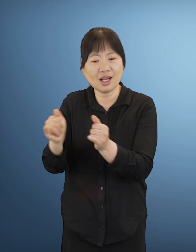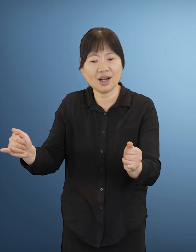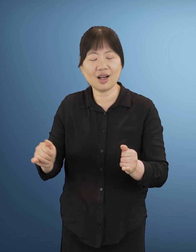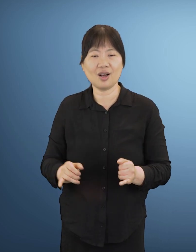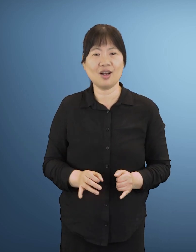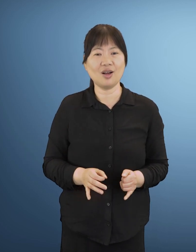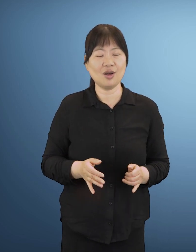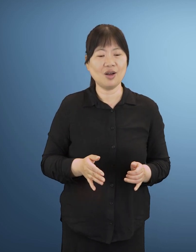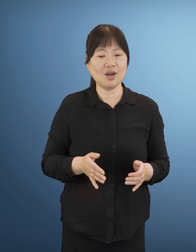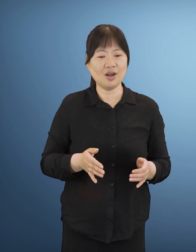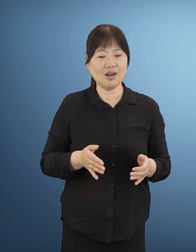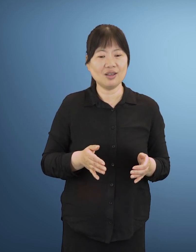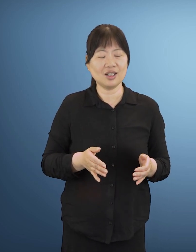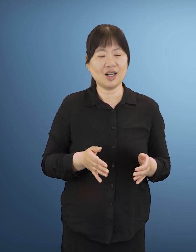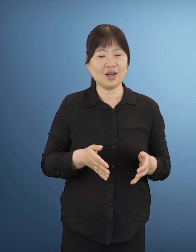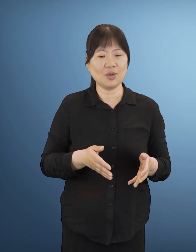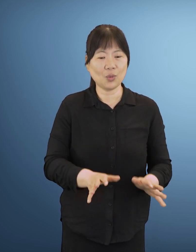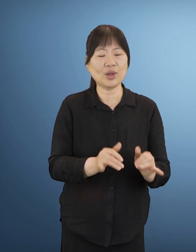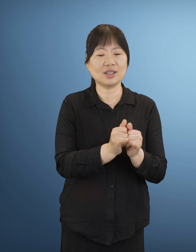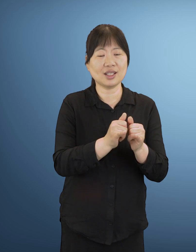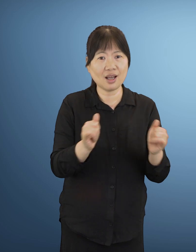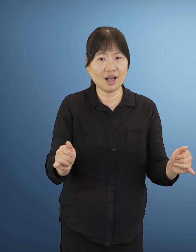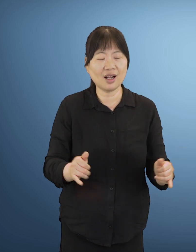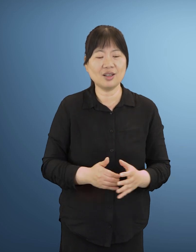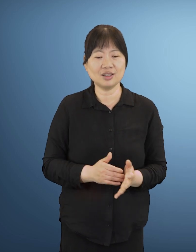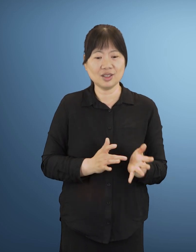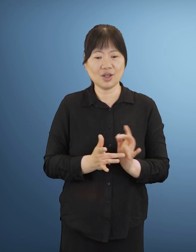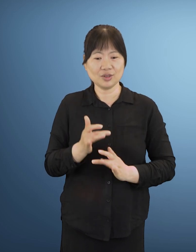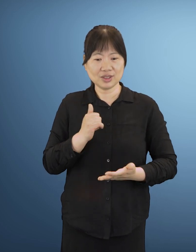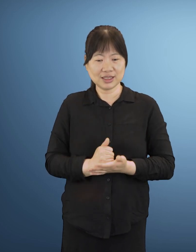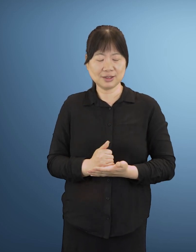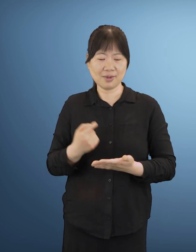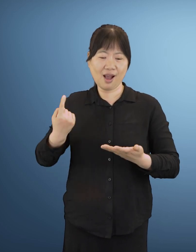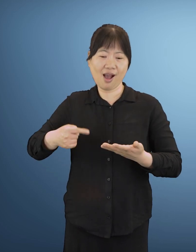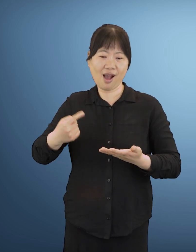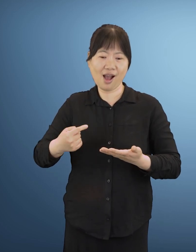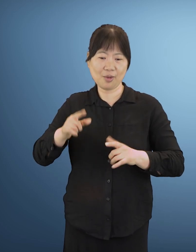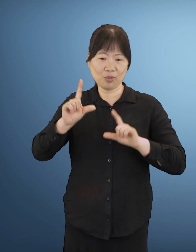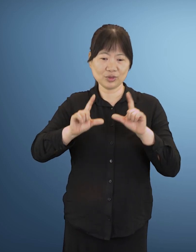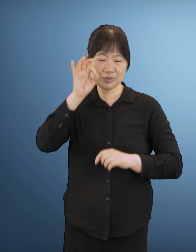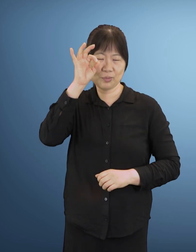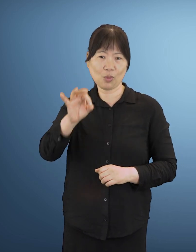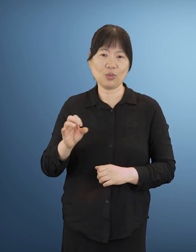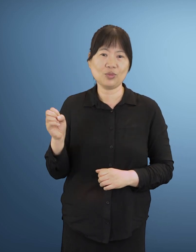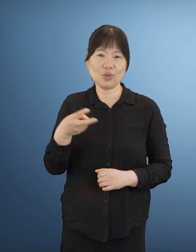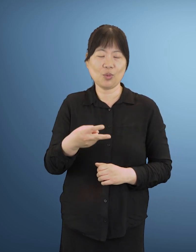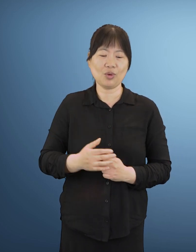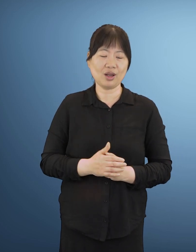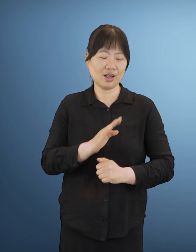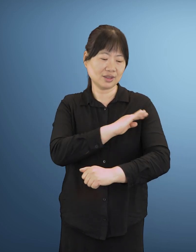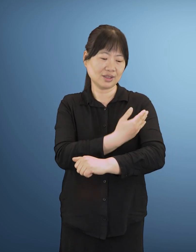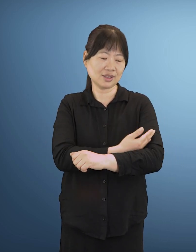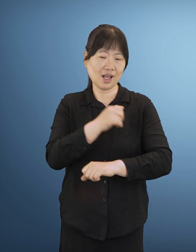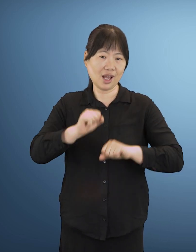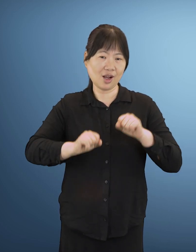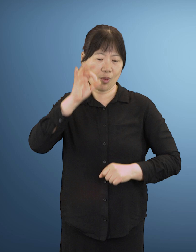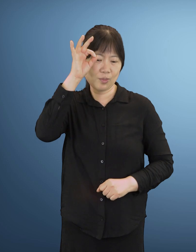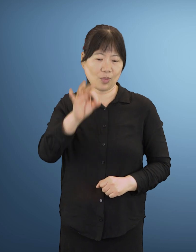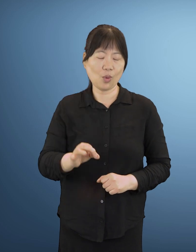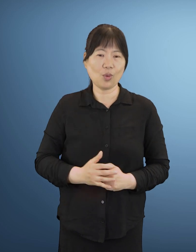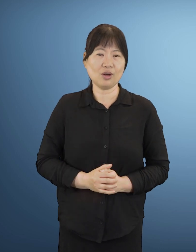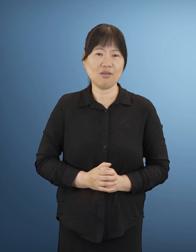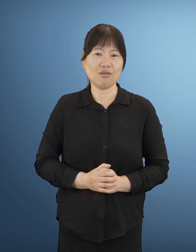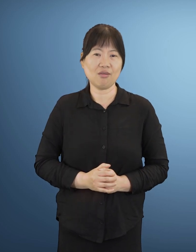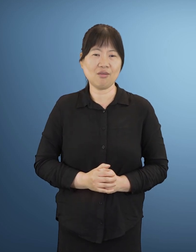고향 사람들이 왜 예수님의 가르침과 또 그 능력 행하심에